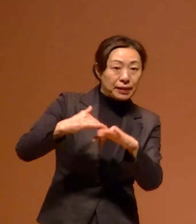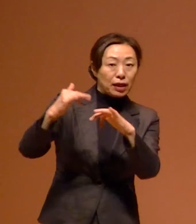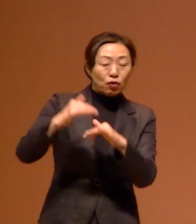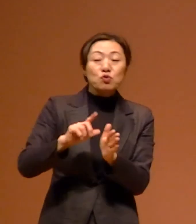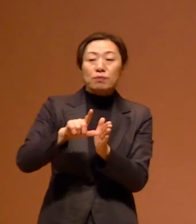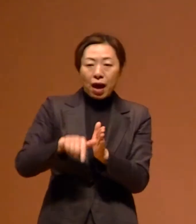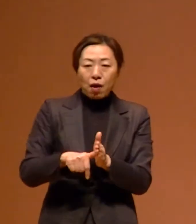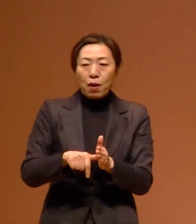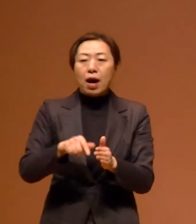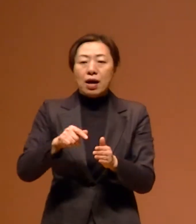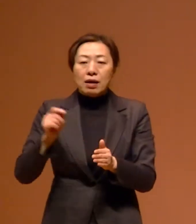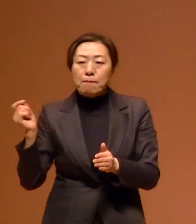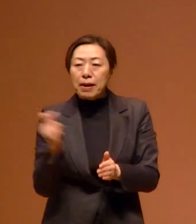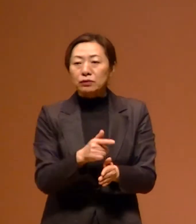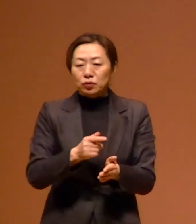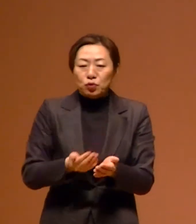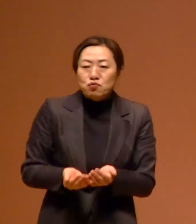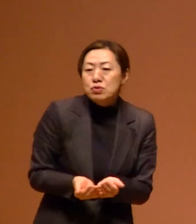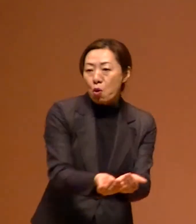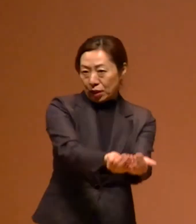当は